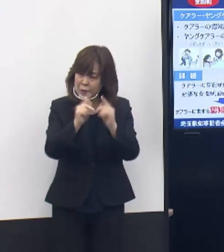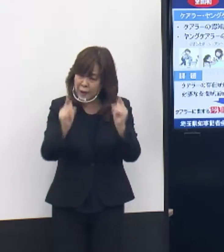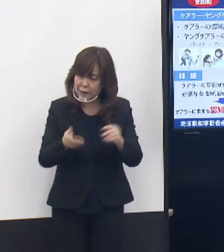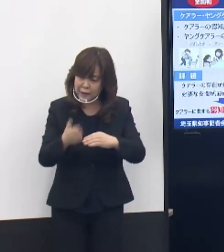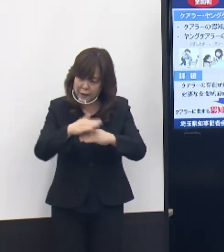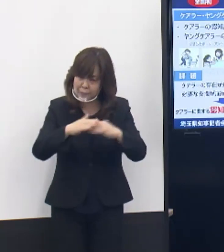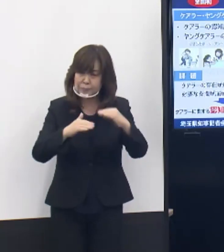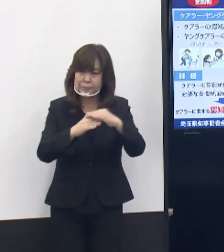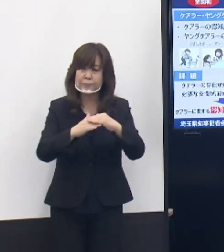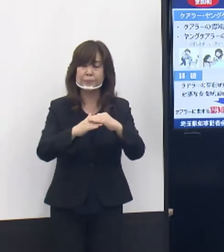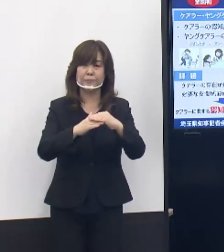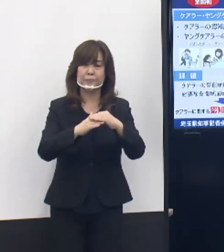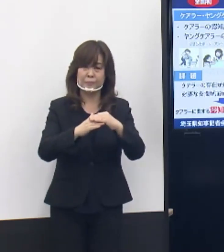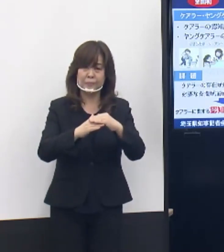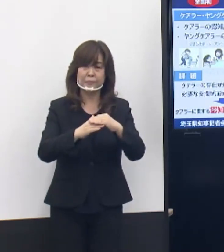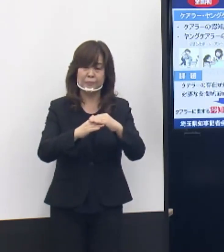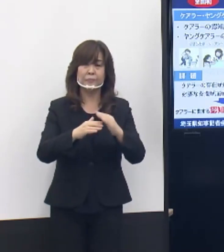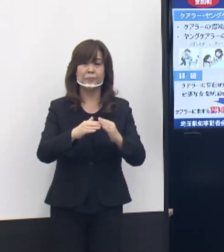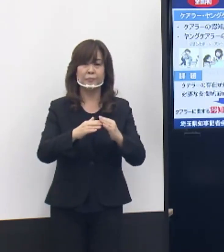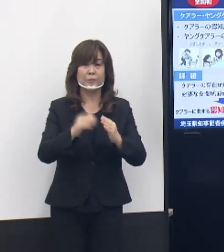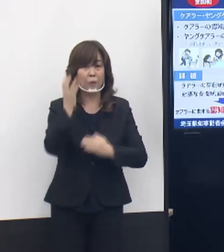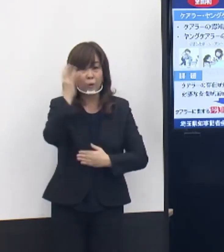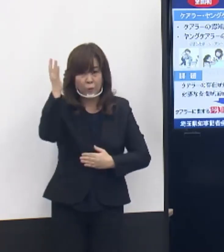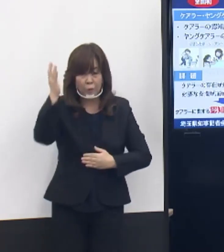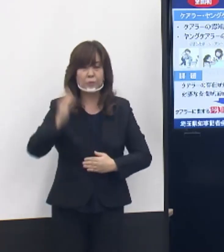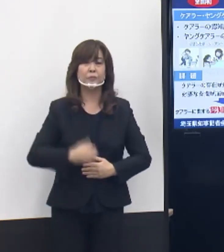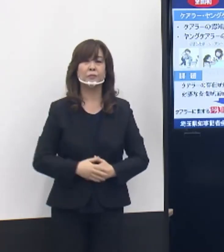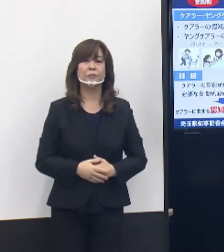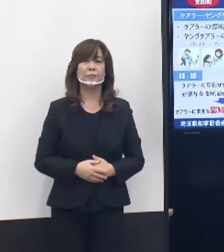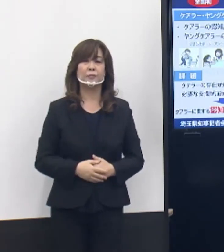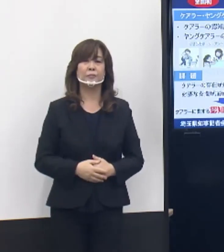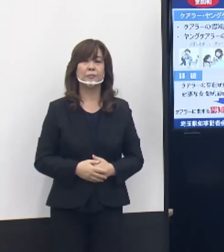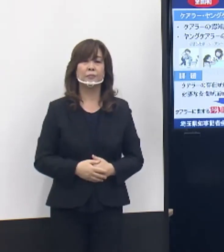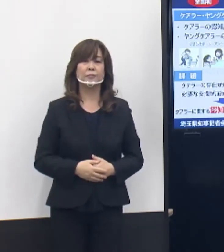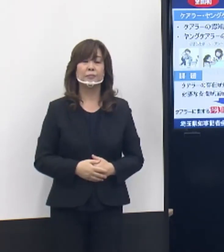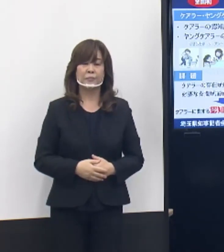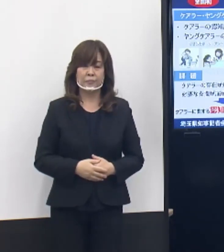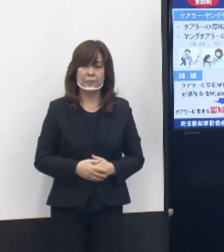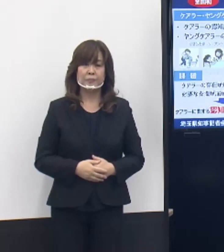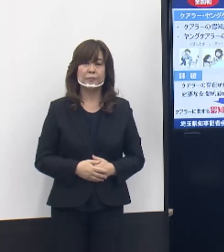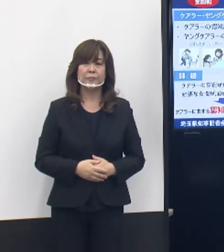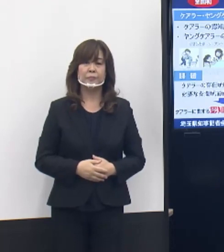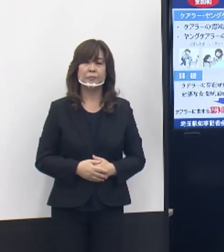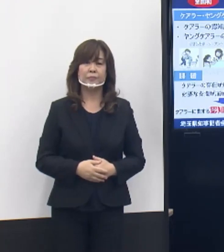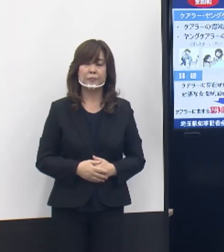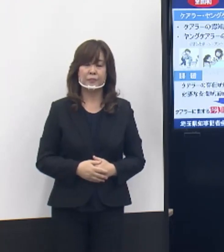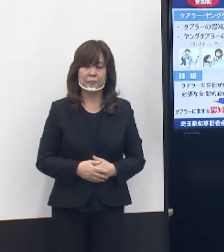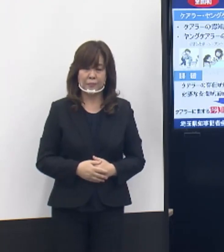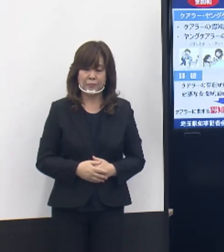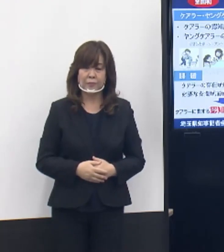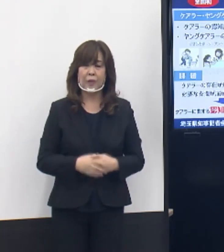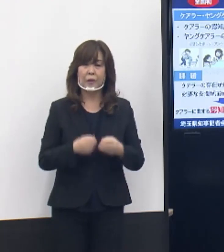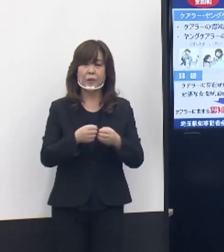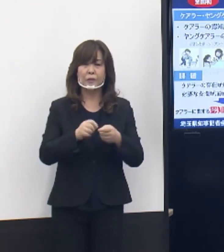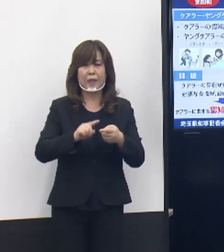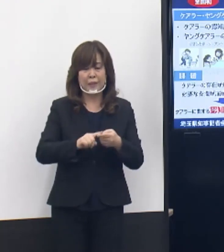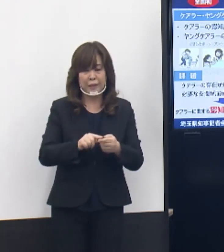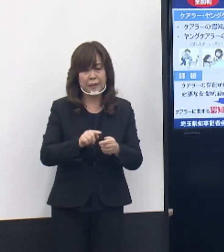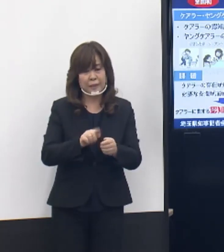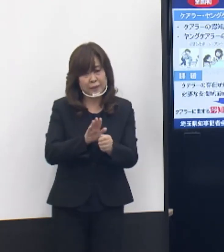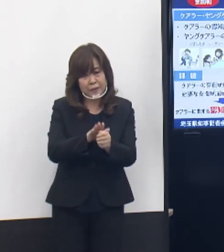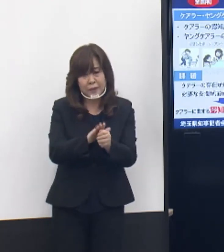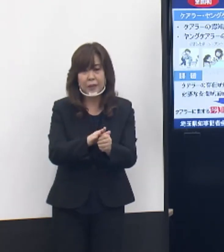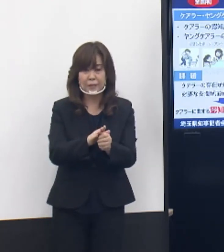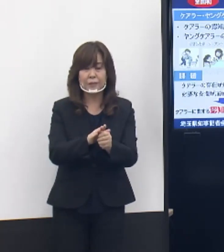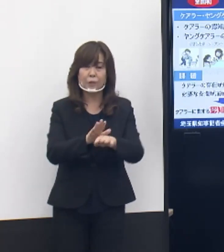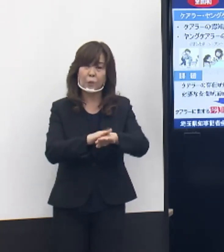。まずは認知度ということは確かにそうだと思うんですけれども、今知事がお考えになっているその後の支援というのはどんなふうにやっていこう